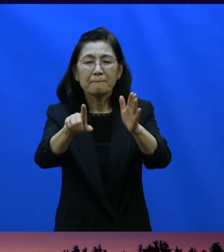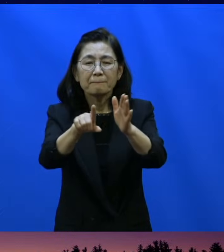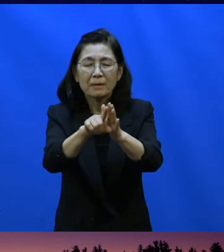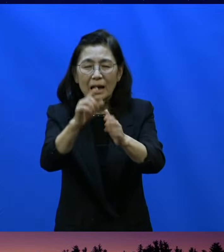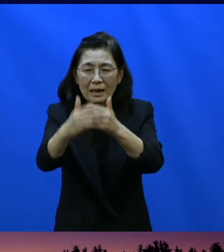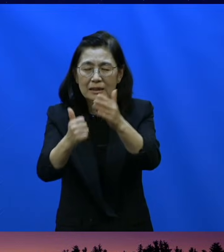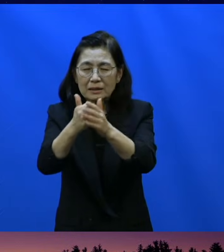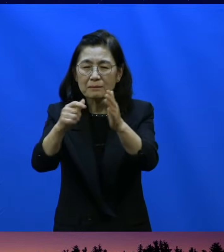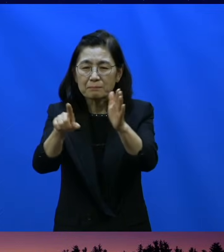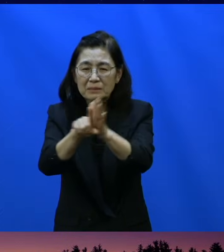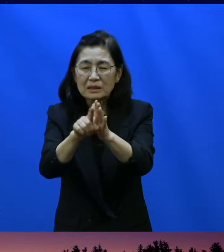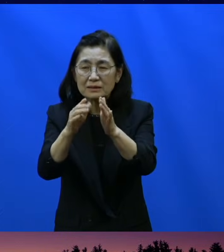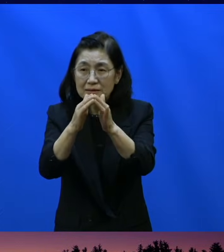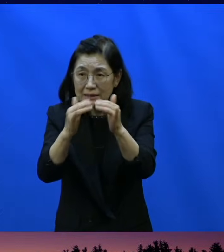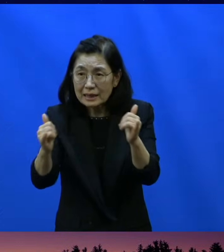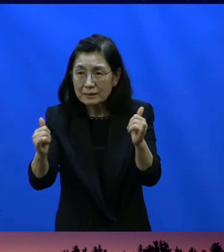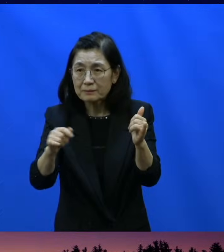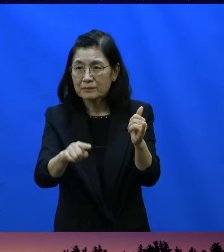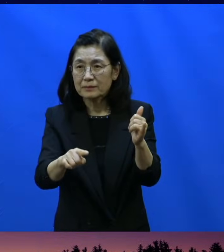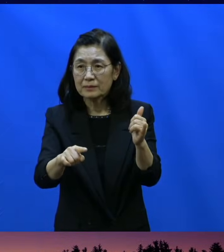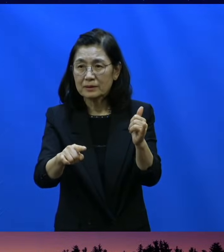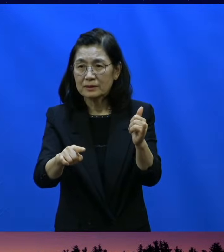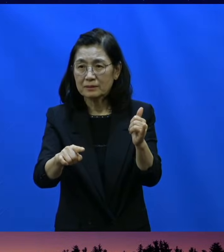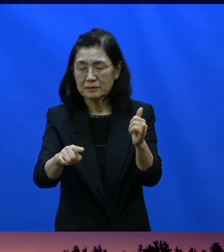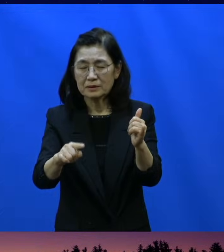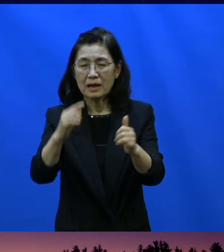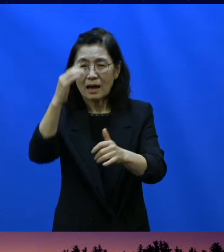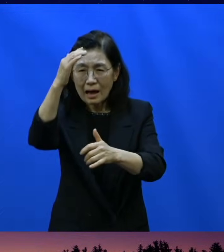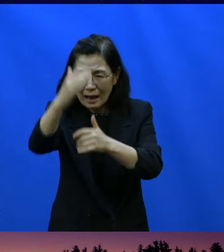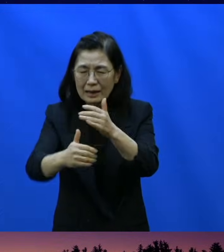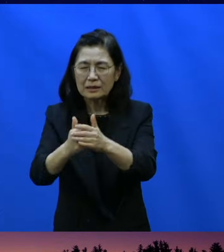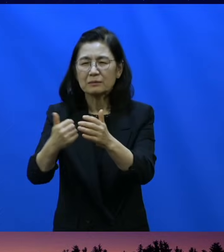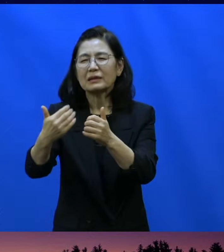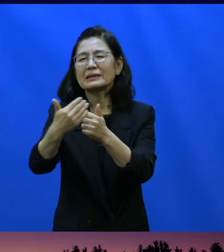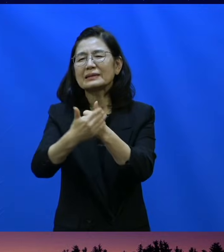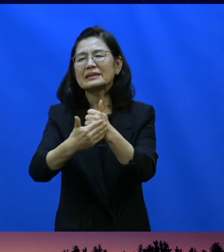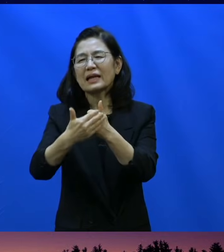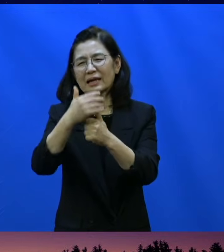예측할 수 없는 것 안에 하나님의 은혜가 있다는 거예요.